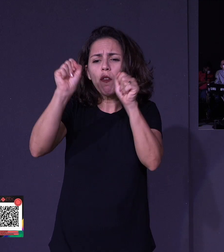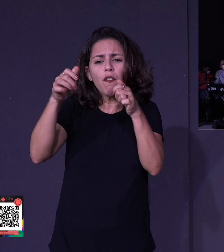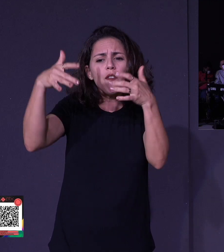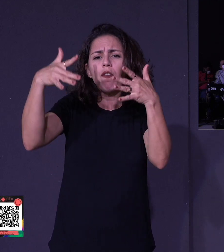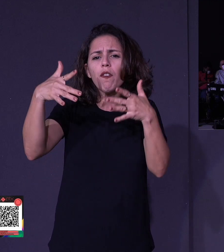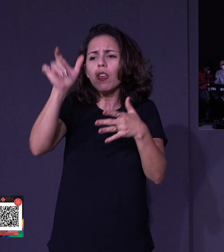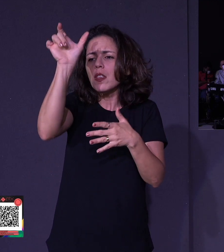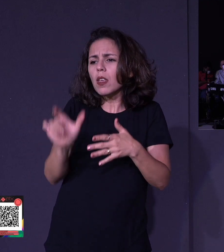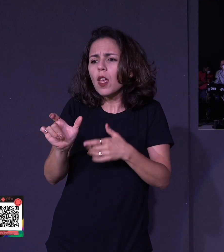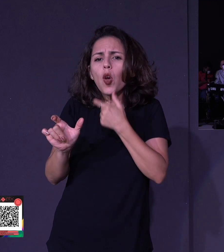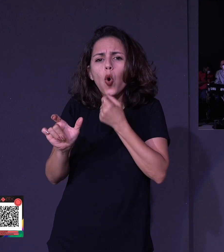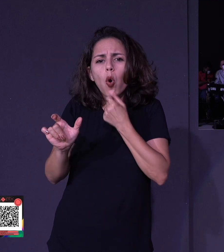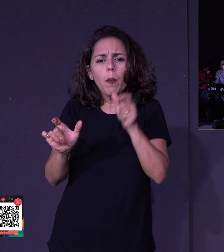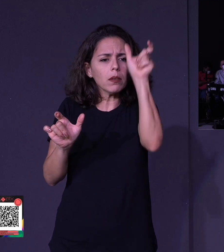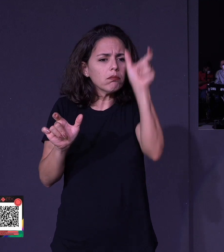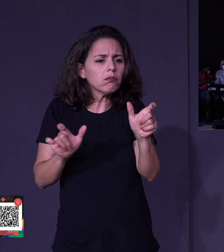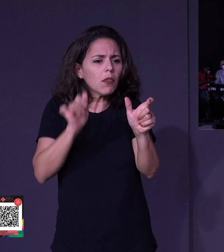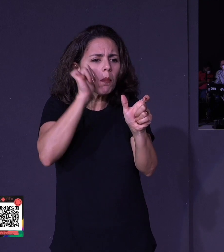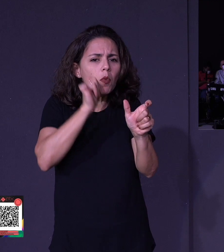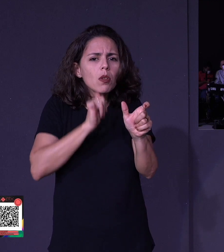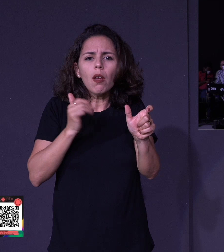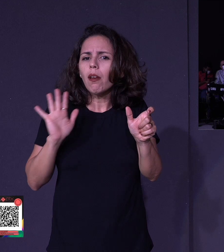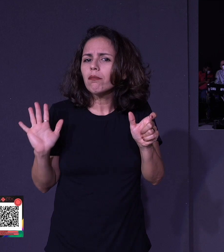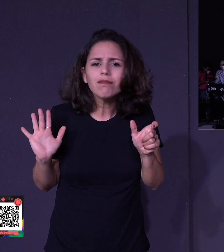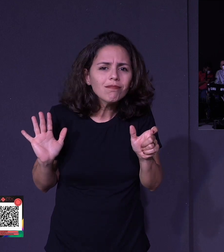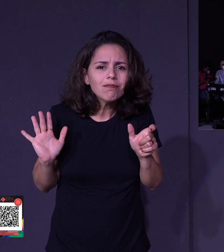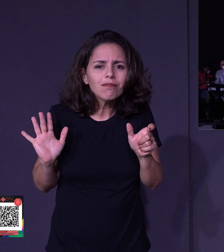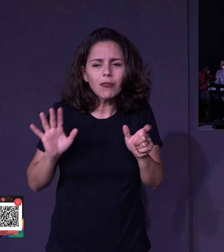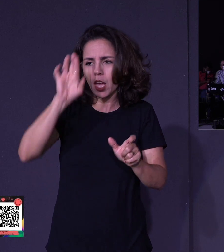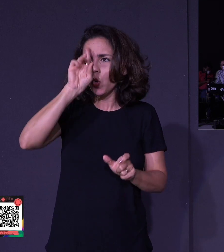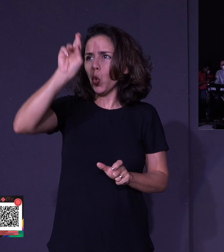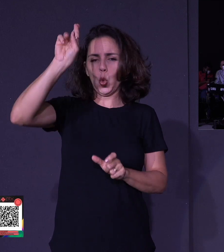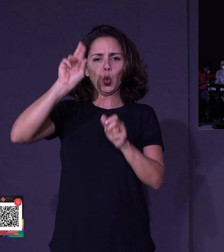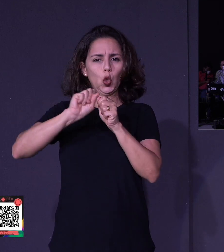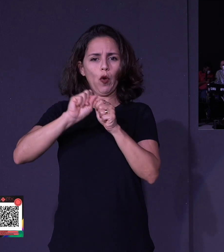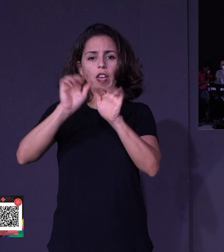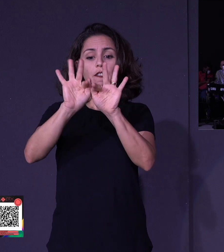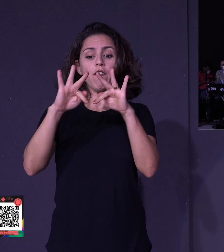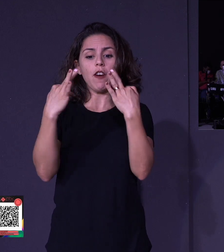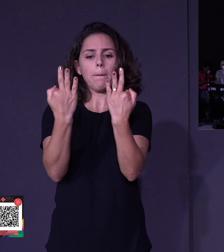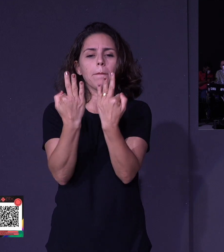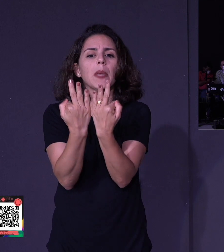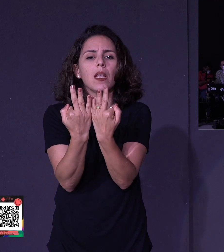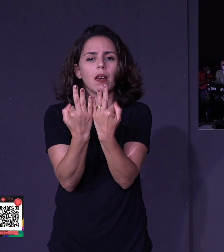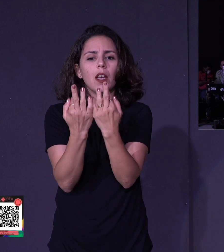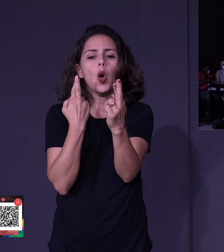O Senhor instituiu a família através de um relacionamento heterossexual.